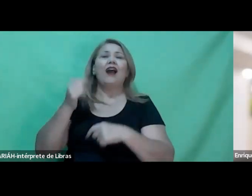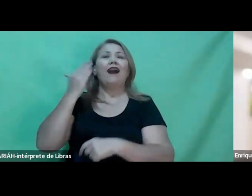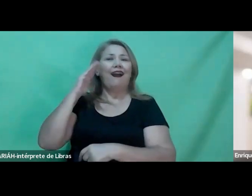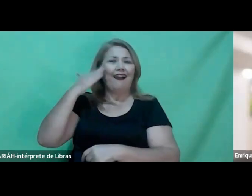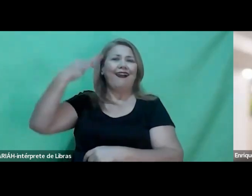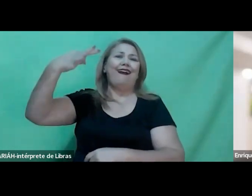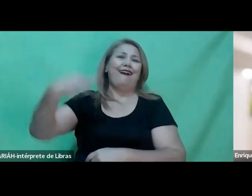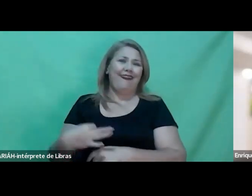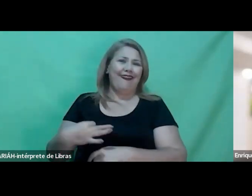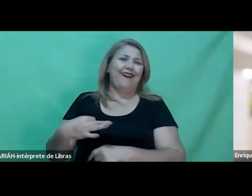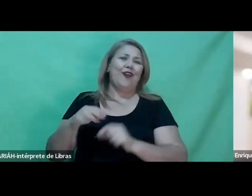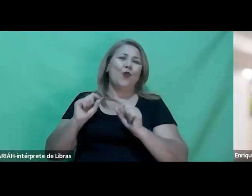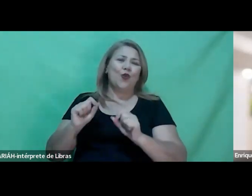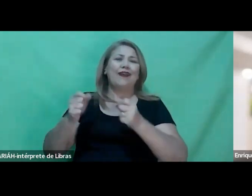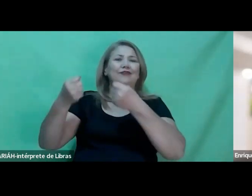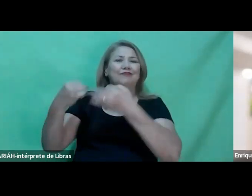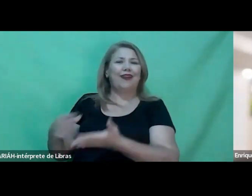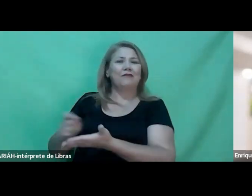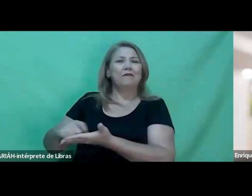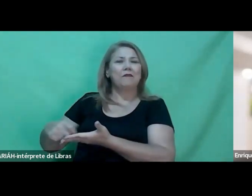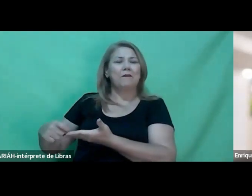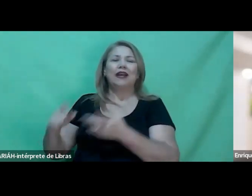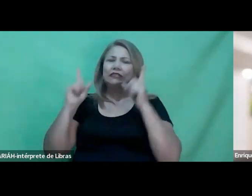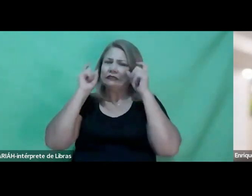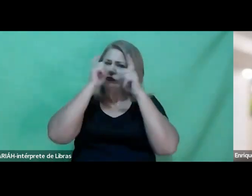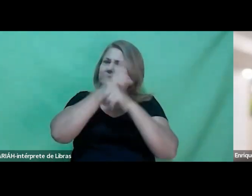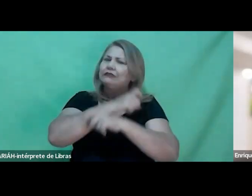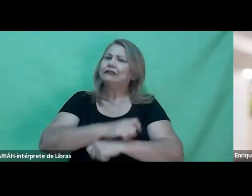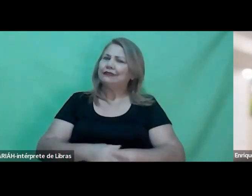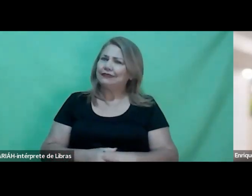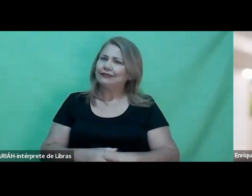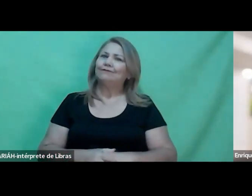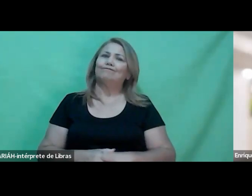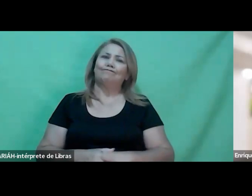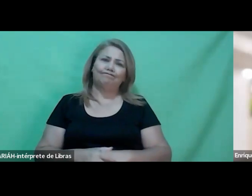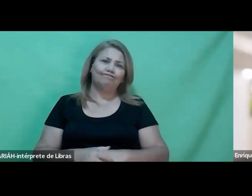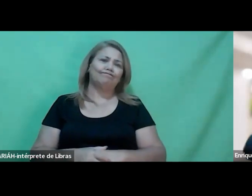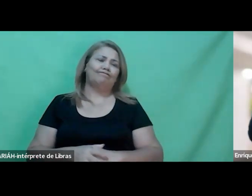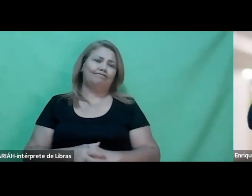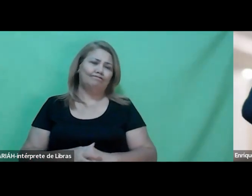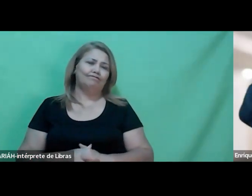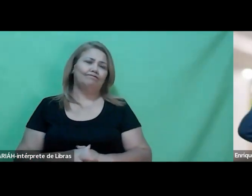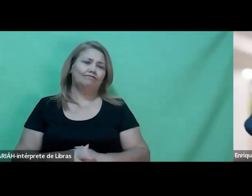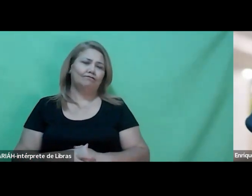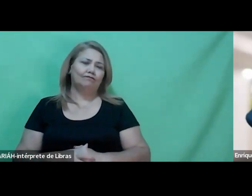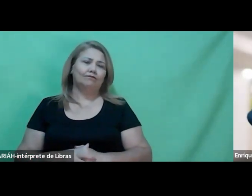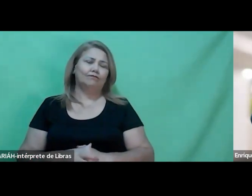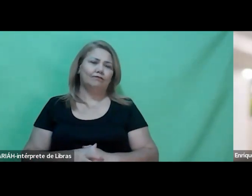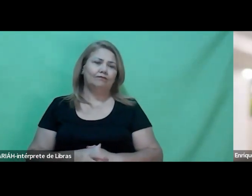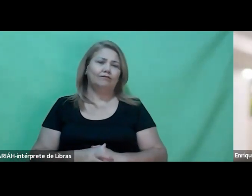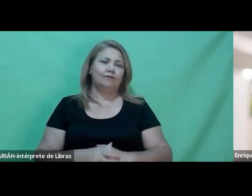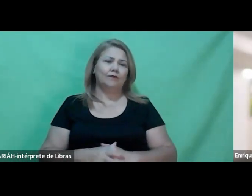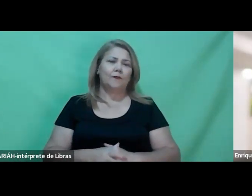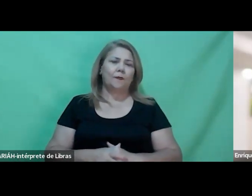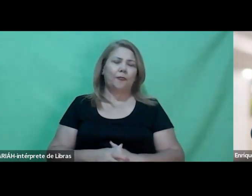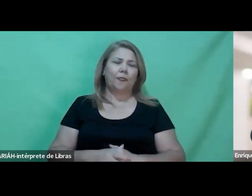eso desafortunadamente tienes 15 minutos quisiéramos tener hasta las 8 Uy como les dije al principio cuando uno lo